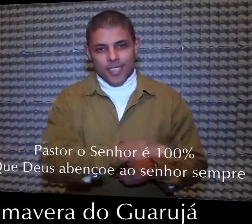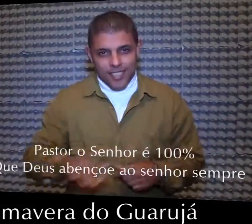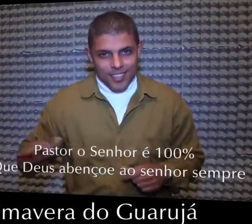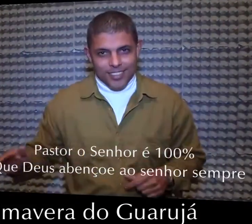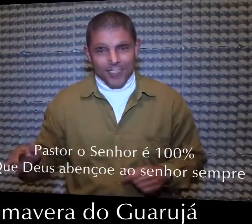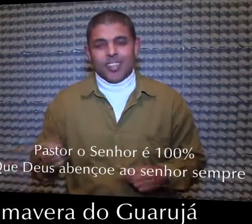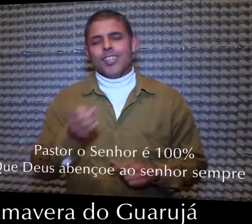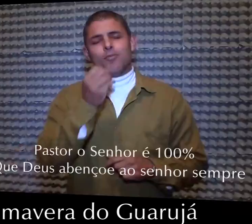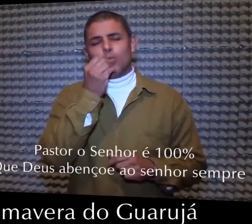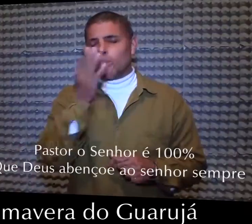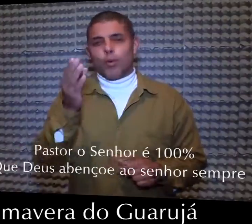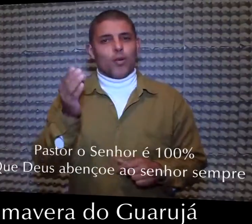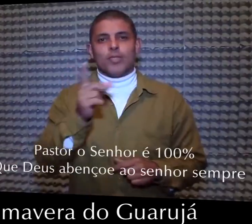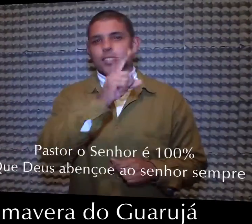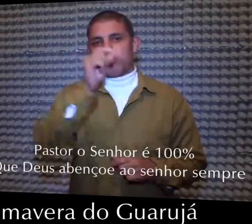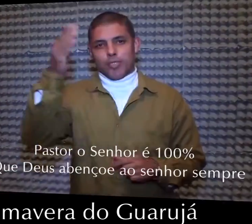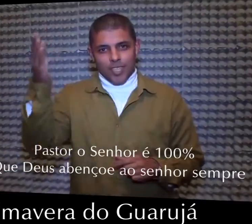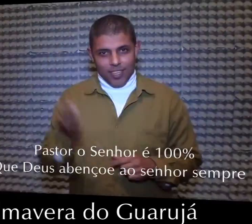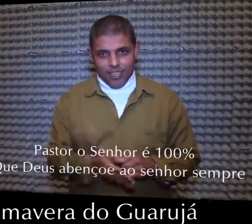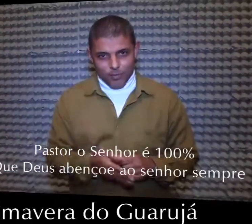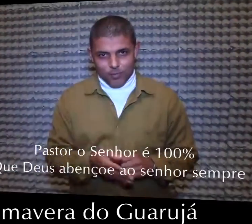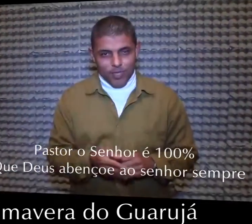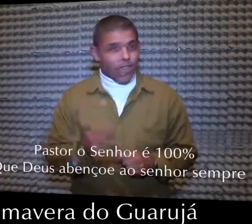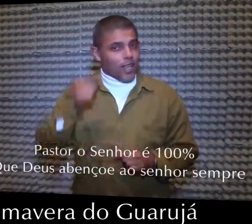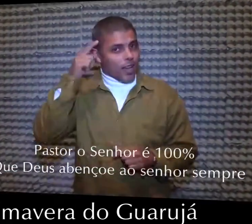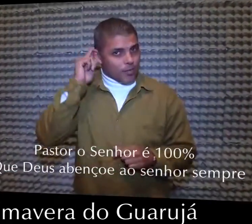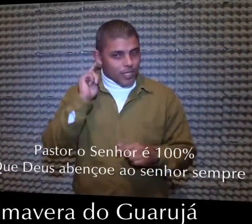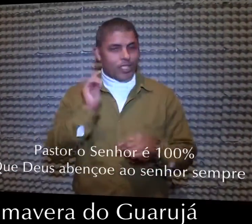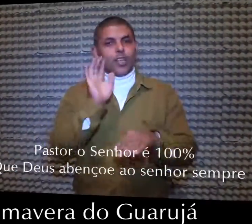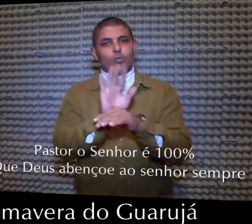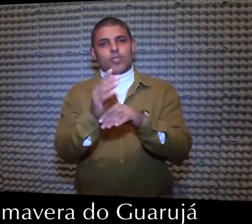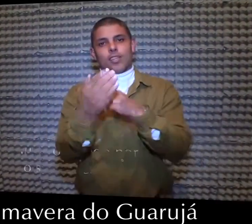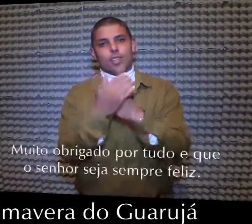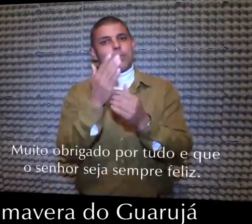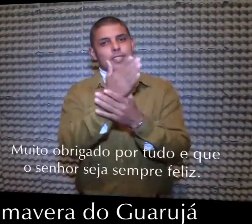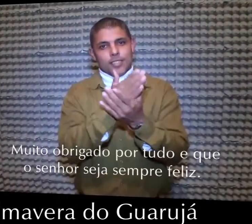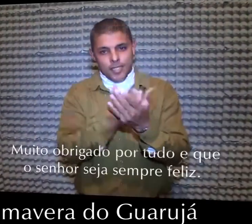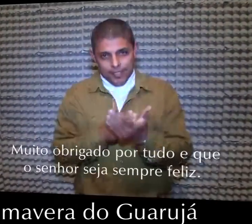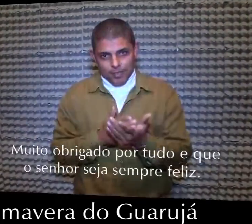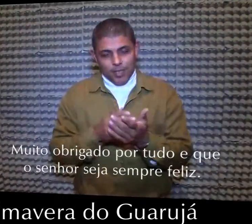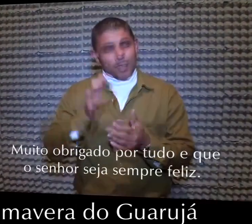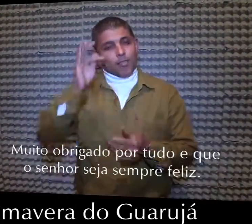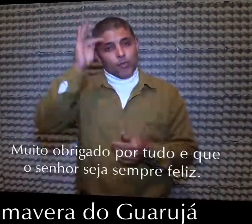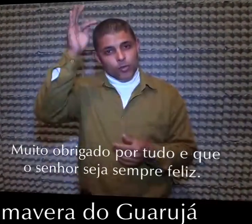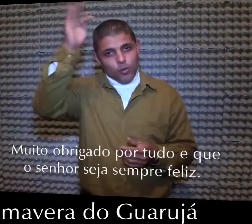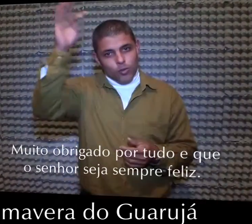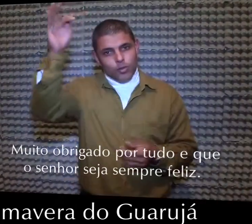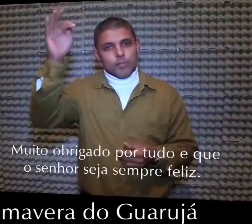Você tem que falar, ensinar, falar.